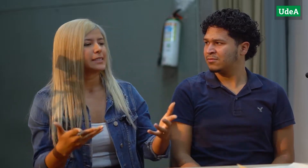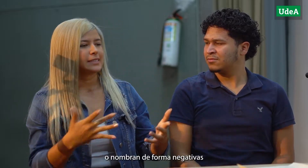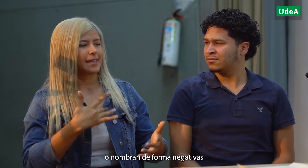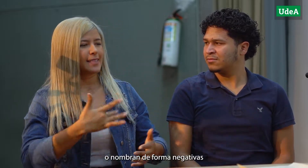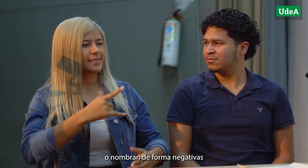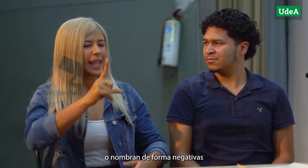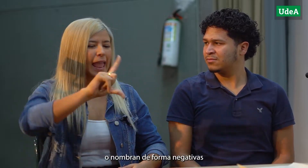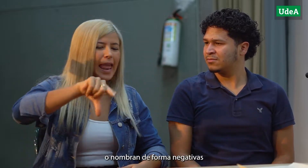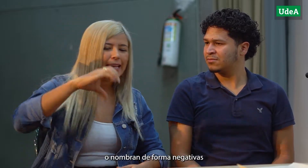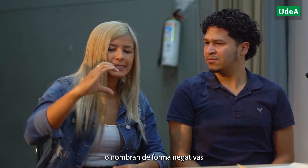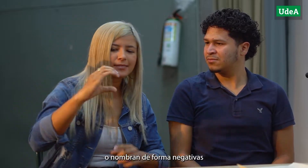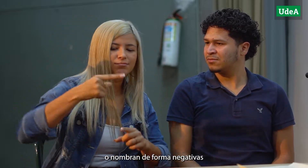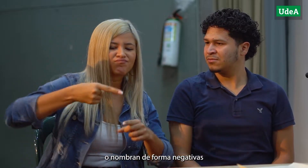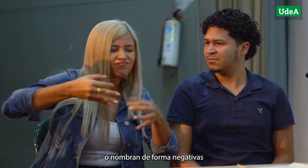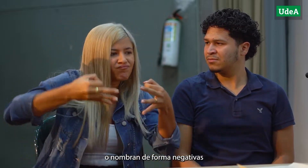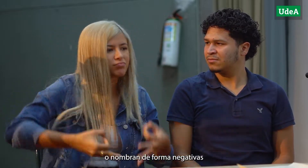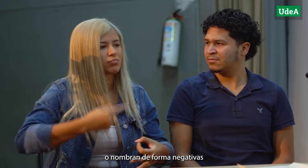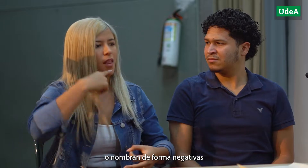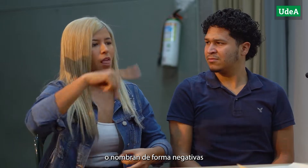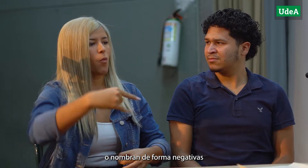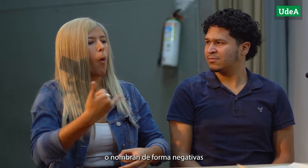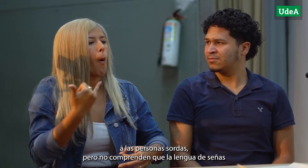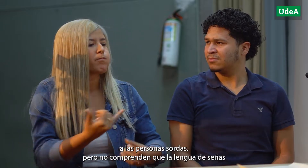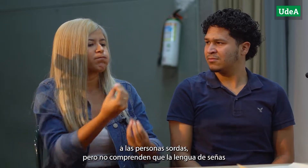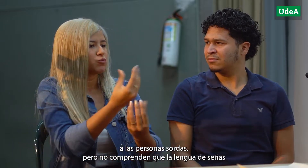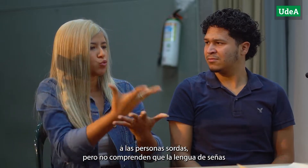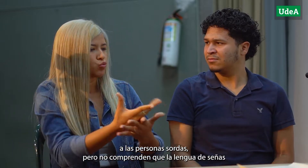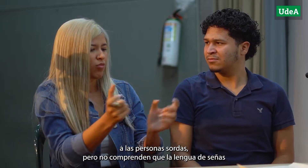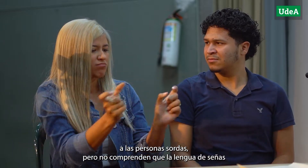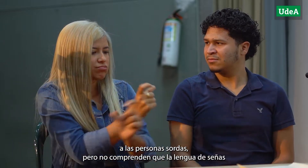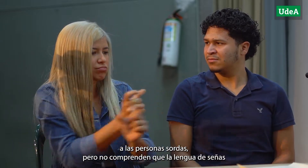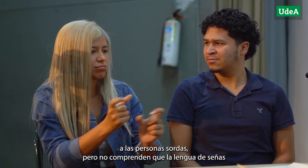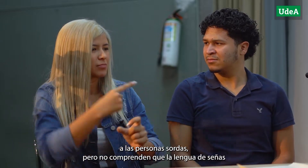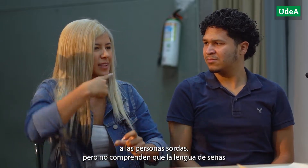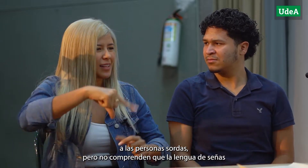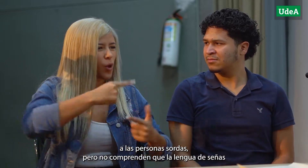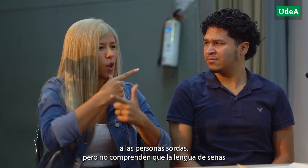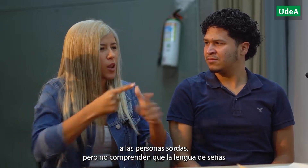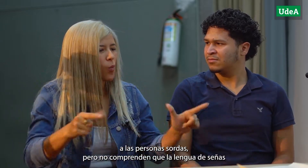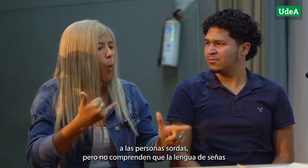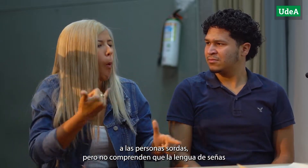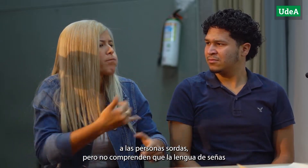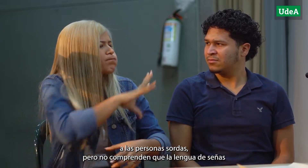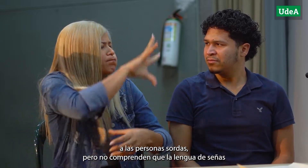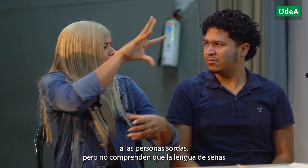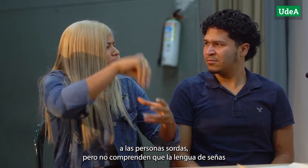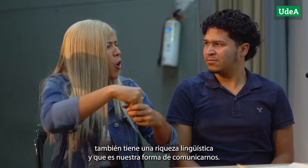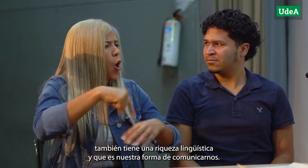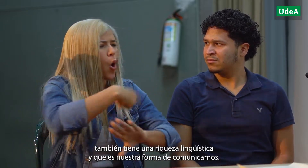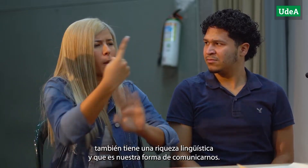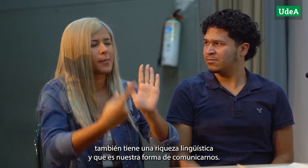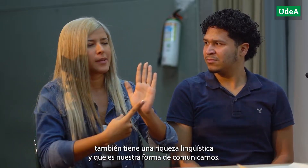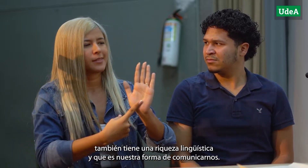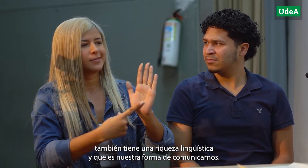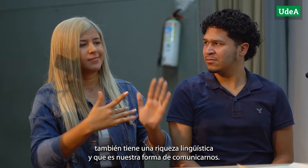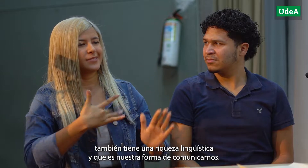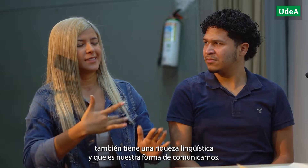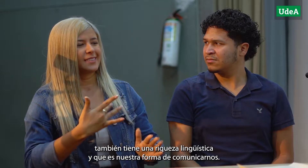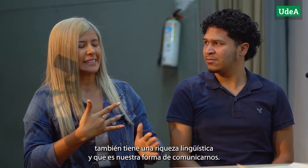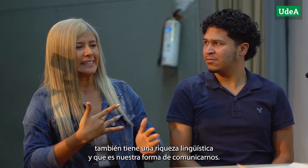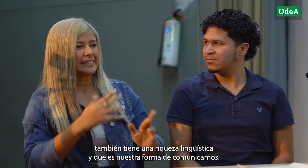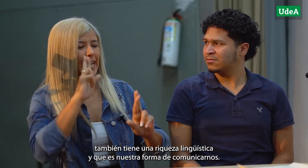gestos, o nombran de formas negativas a las personas sordas, pero no comprenden que la lengua de señas también tiene una